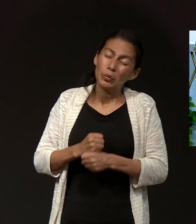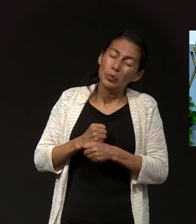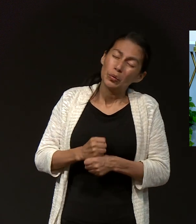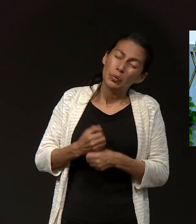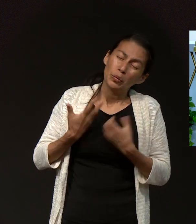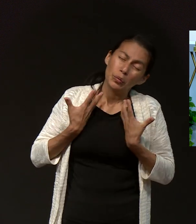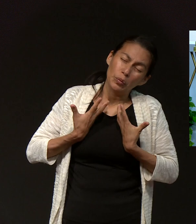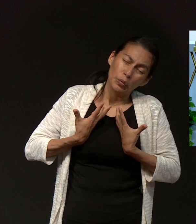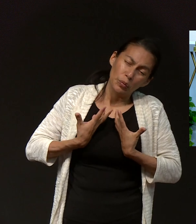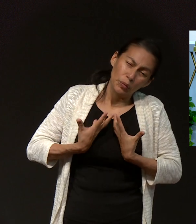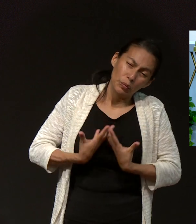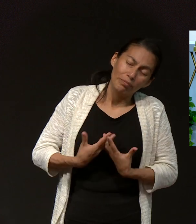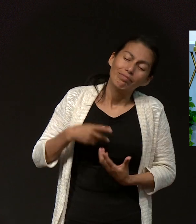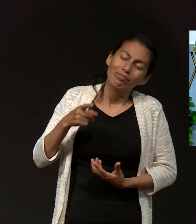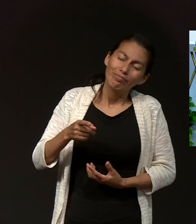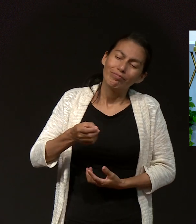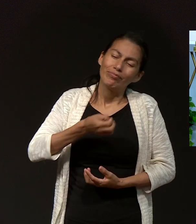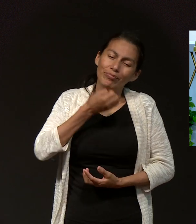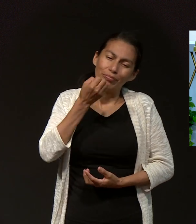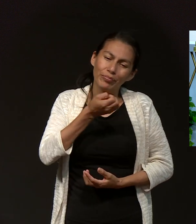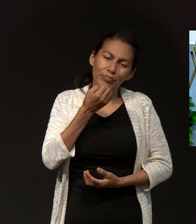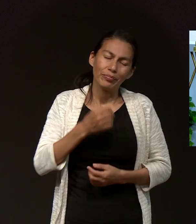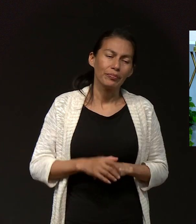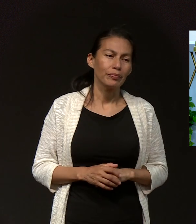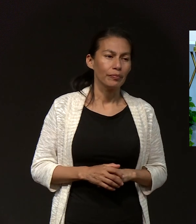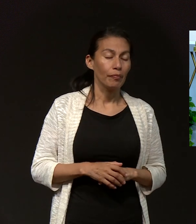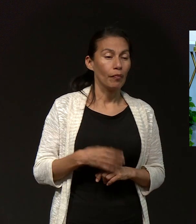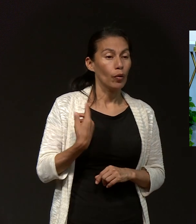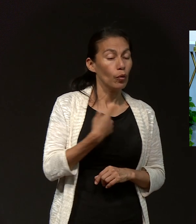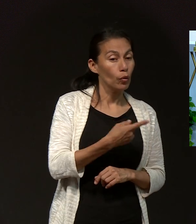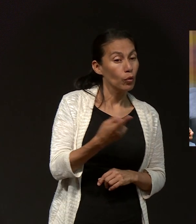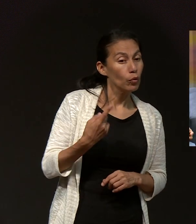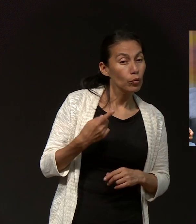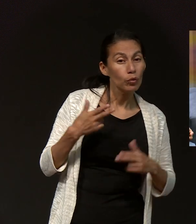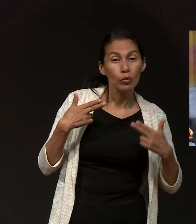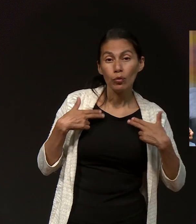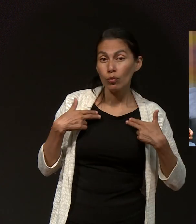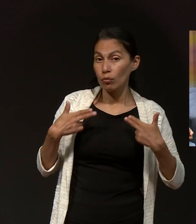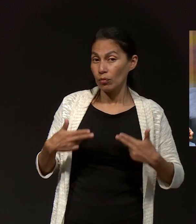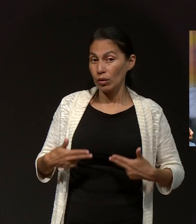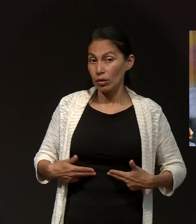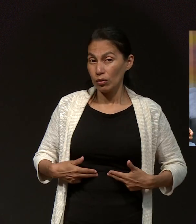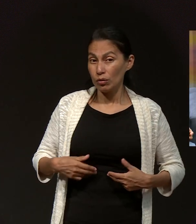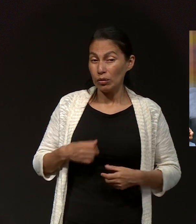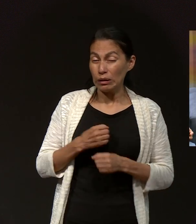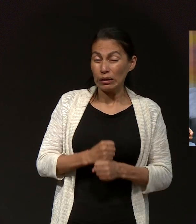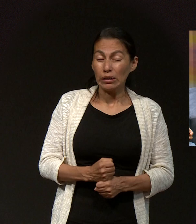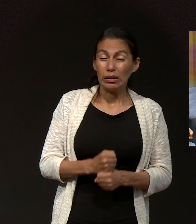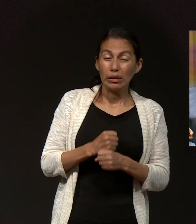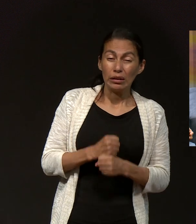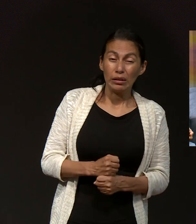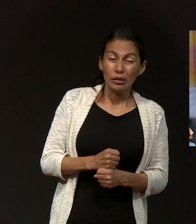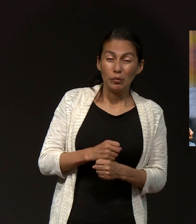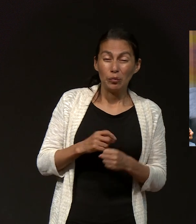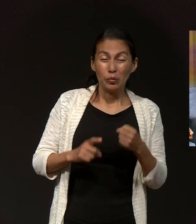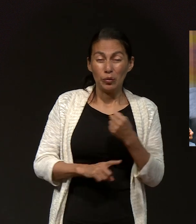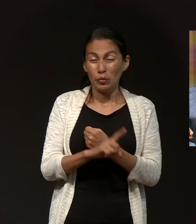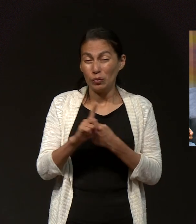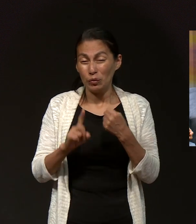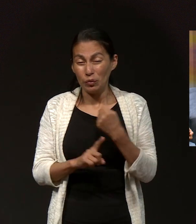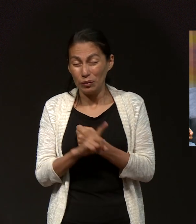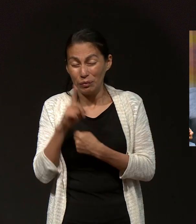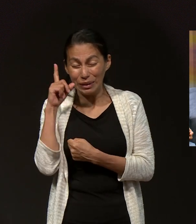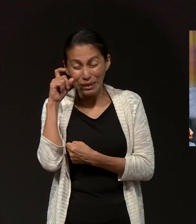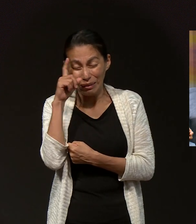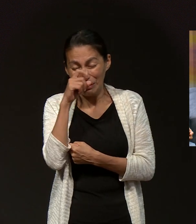crisis, donde nos golpea la vida. Desafortunadamente, quizás para nosotros, los seres humanos, las crisis